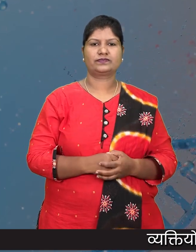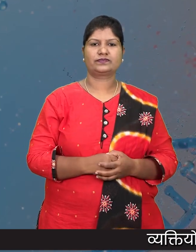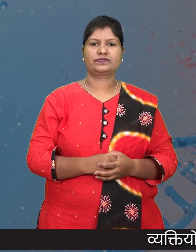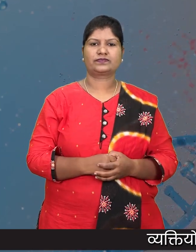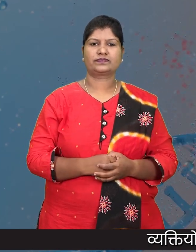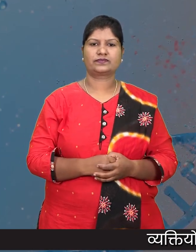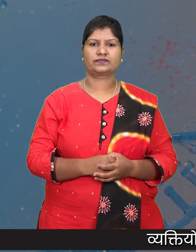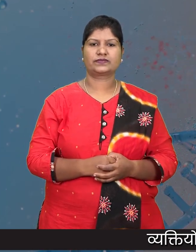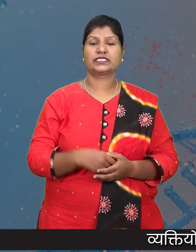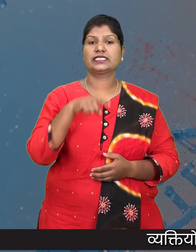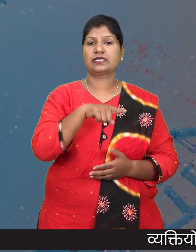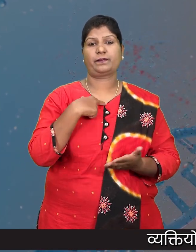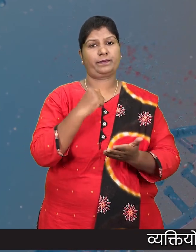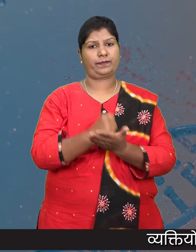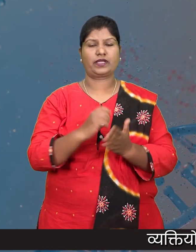होनी चाहिए।